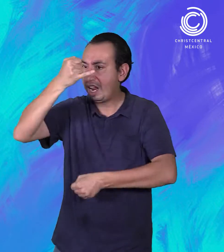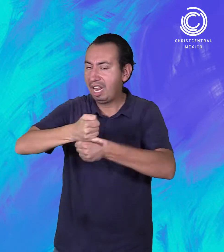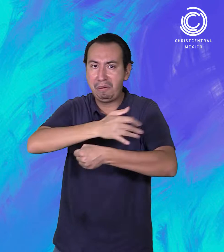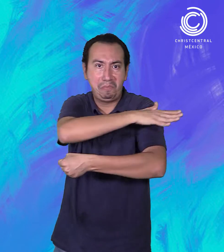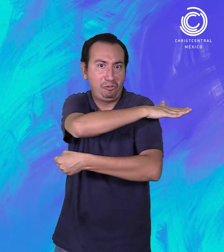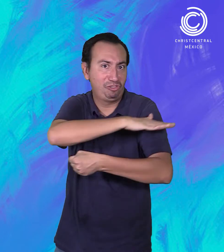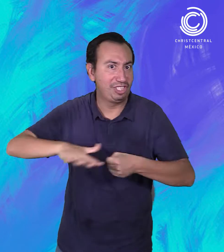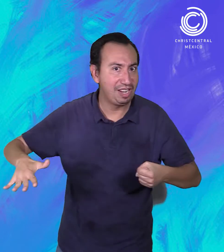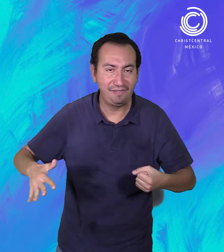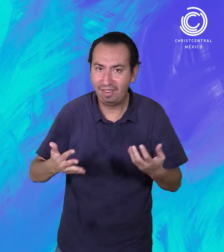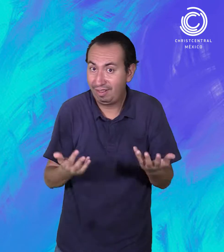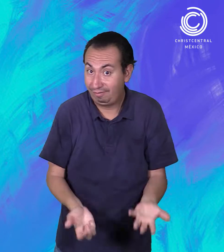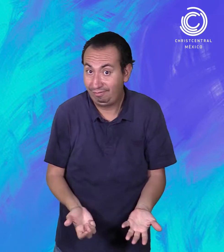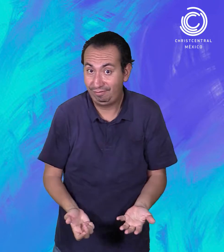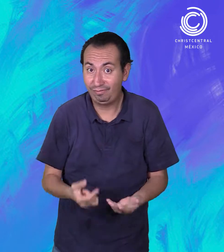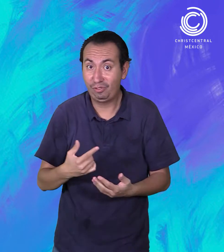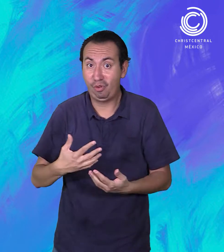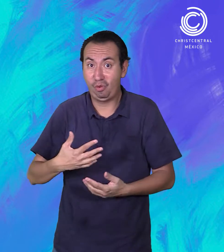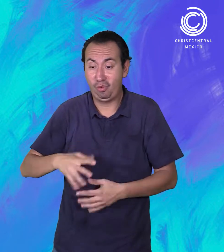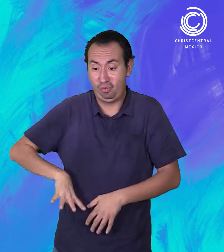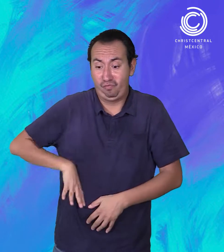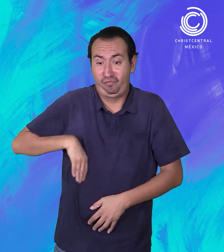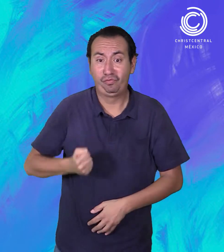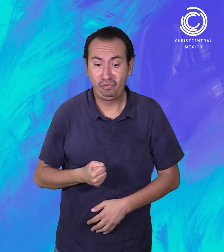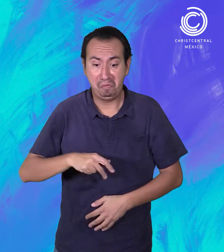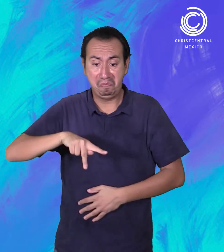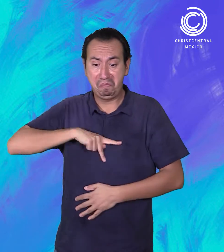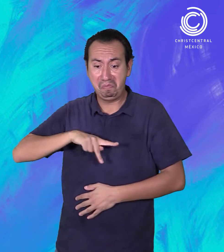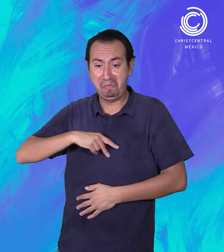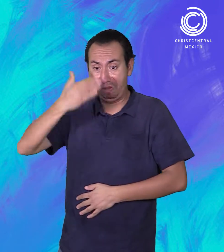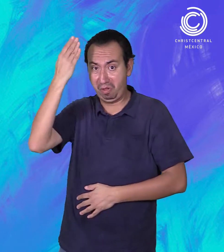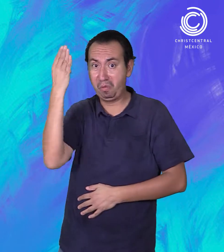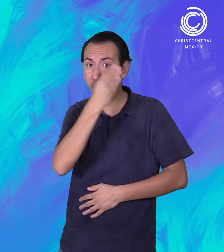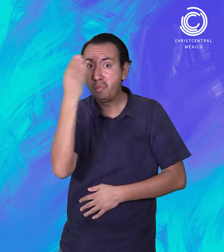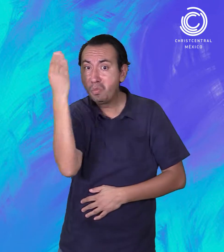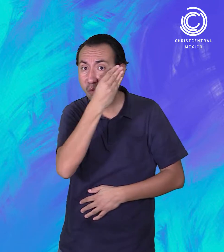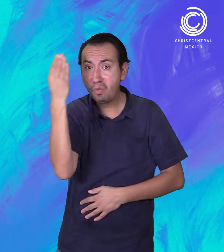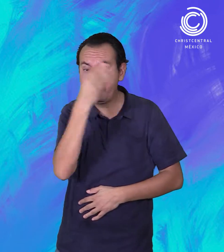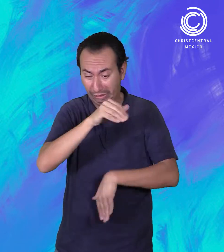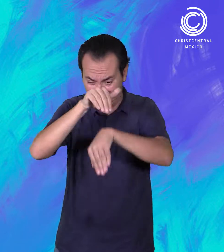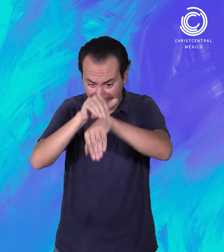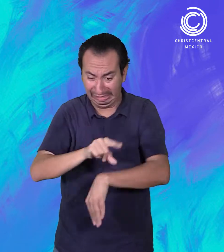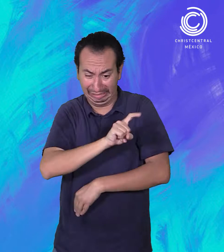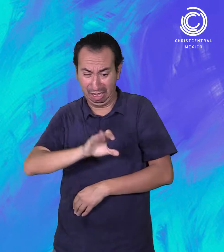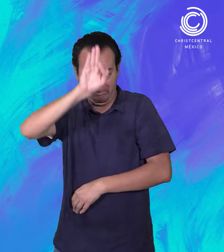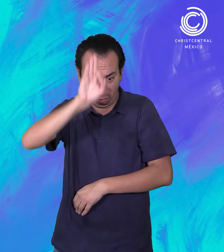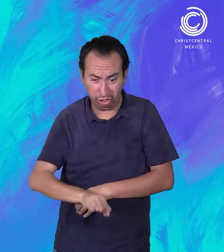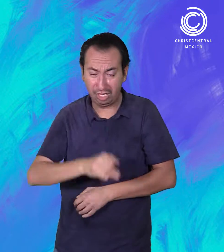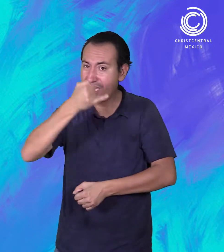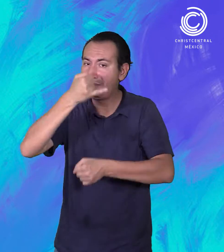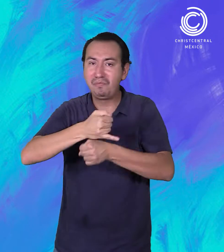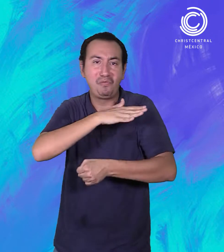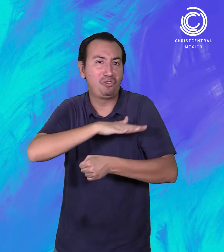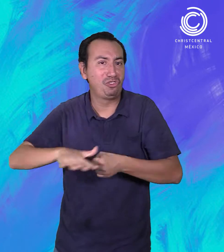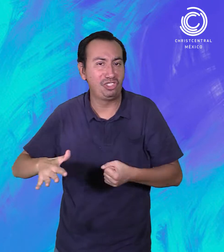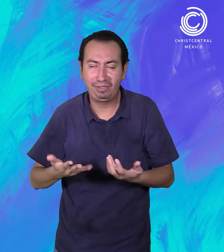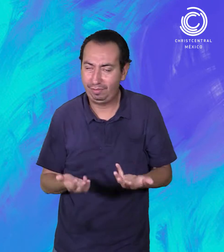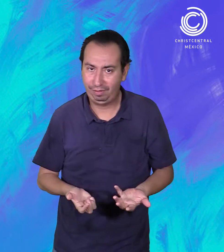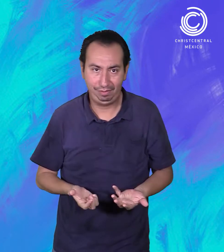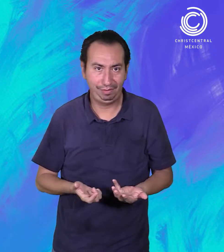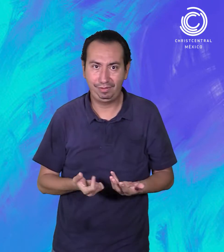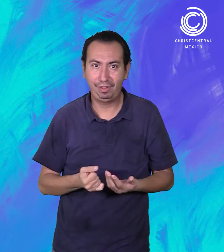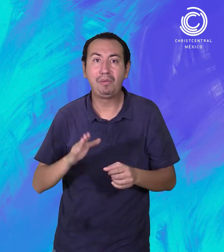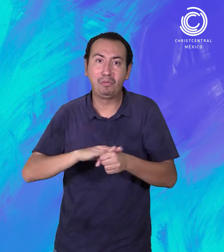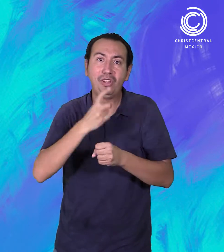cristiana solamente con esfuerzos y con méritos propios. La vida cristiana como se tiene que vivir es imposible de